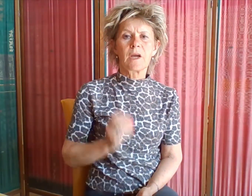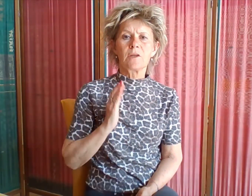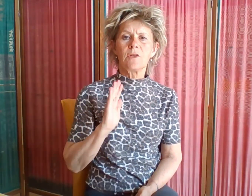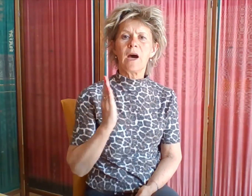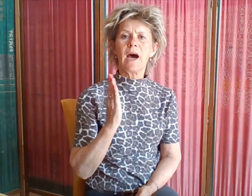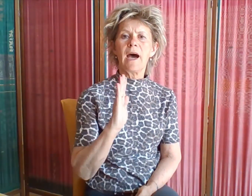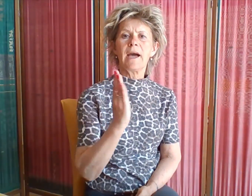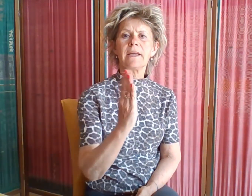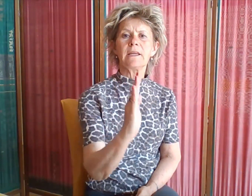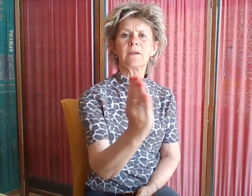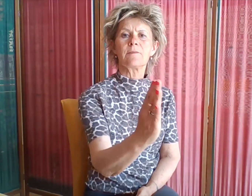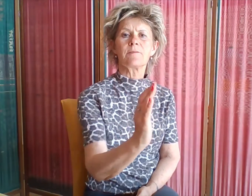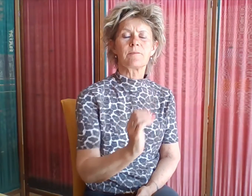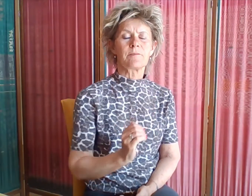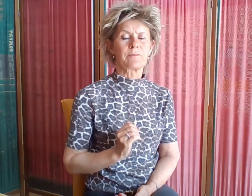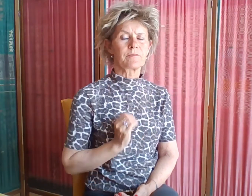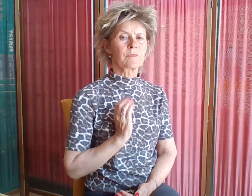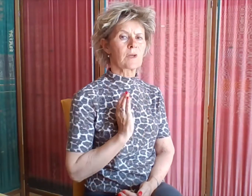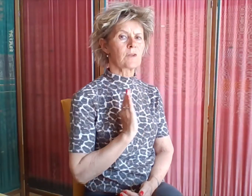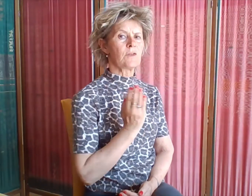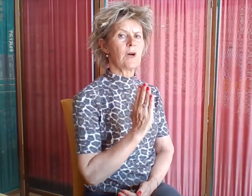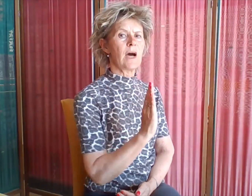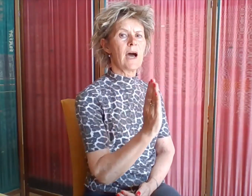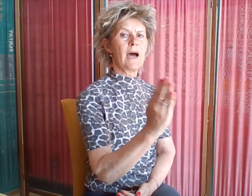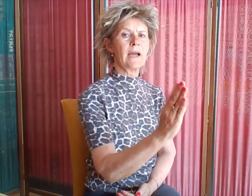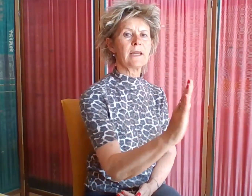De haai. De haai.